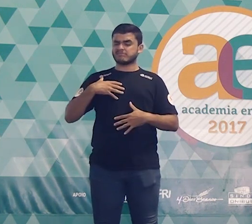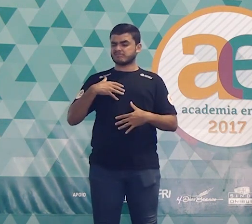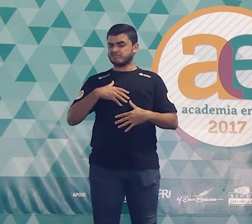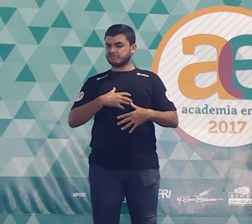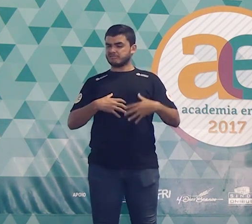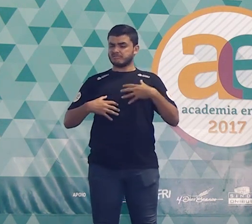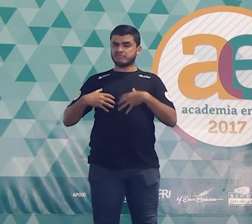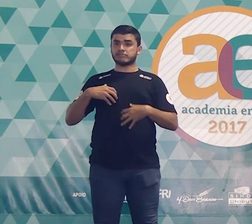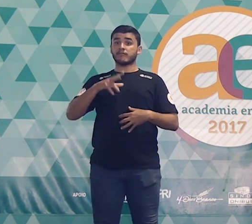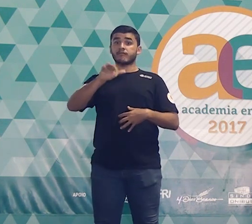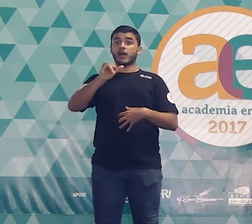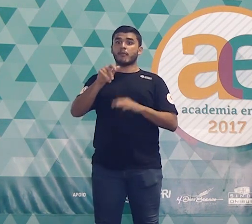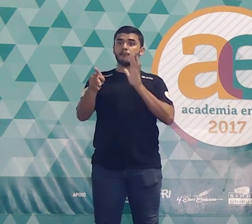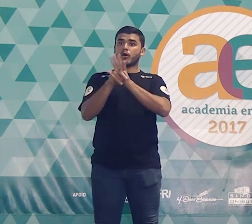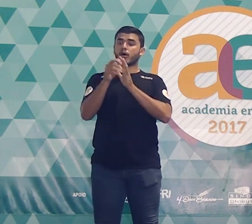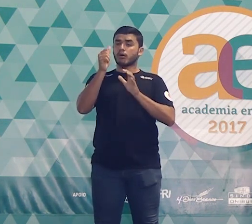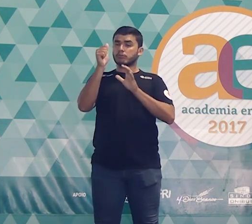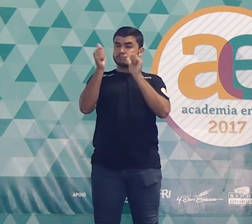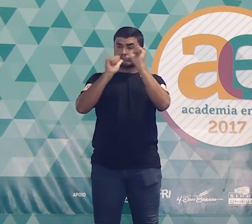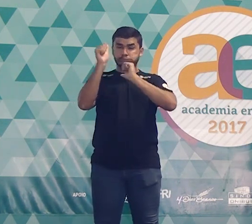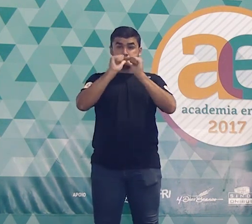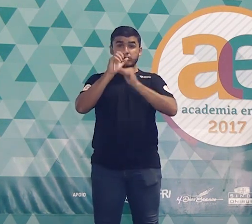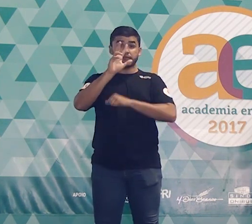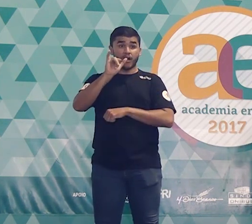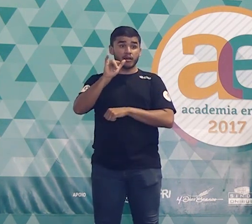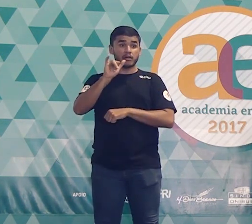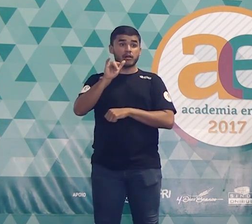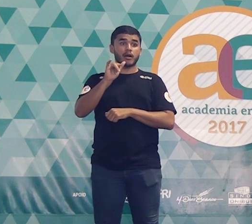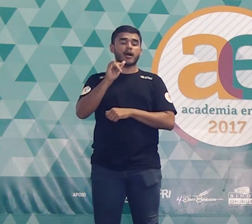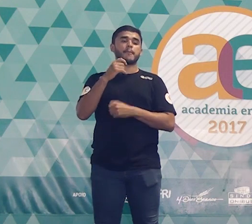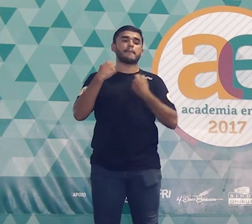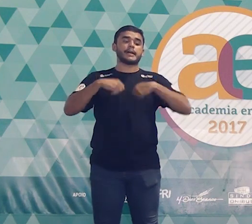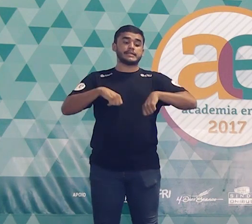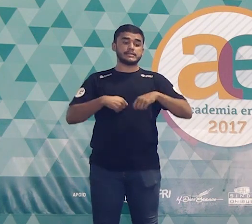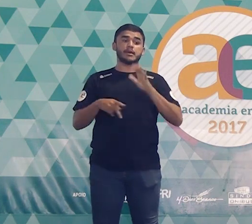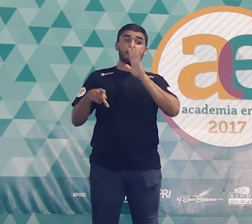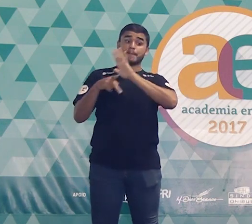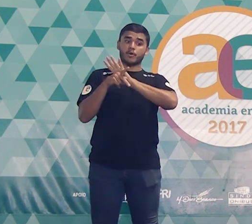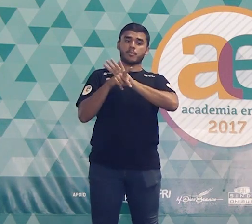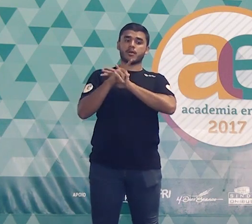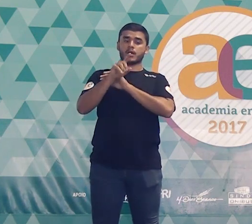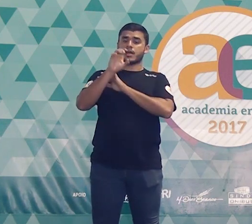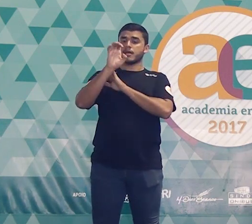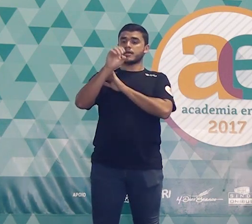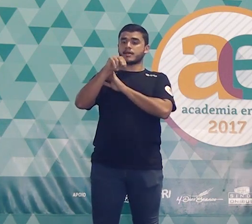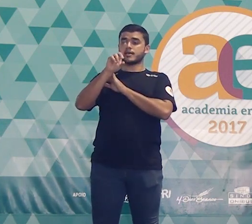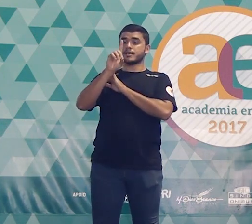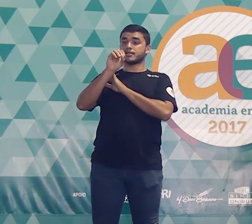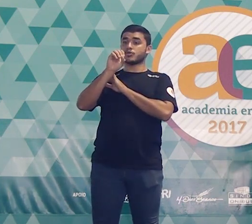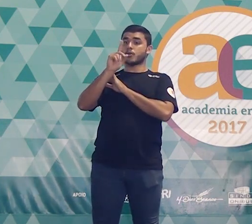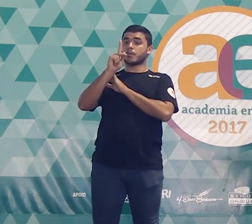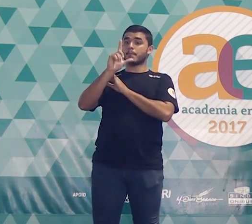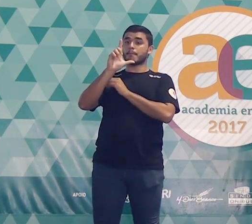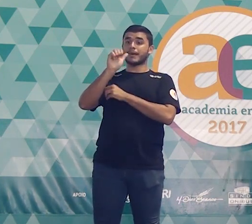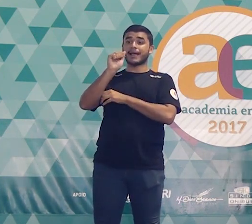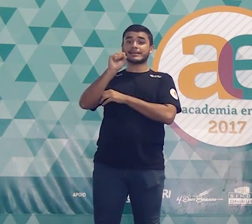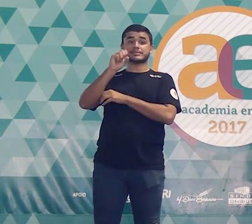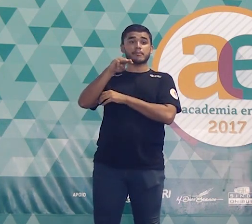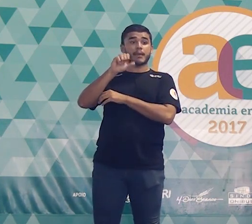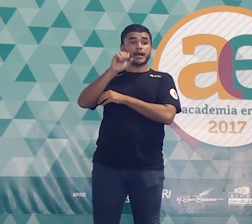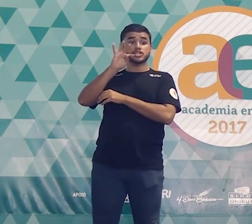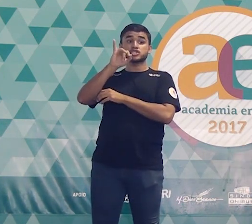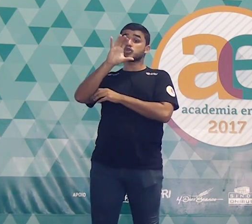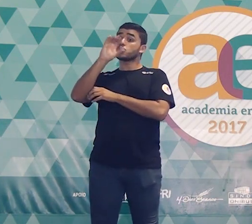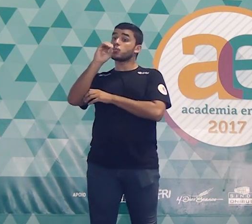O retículo endoplasmático liso. Olha que interessante, existe uma coisa na célula chamada de plasticidade